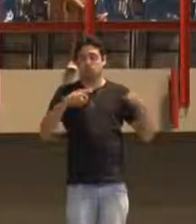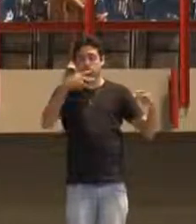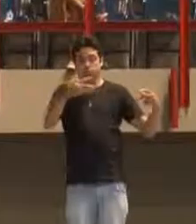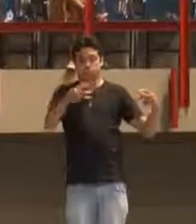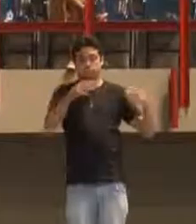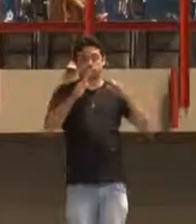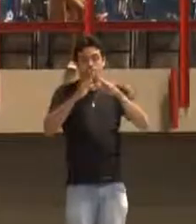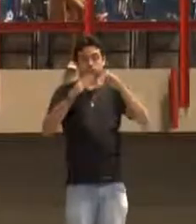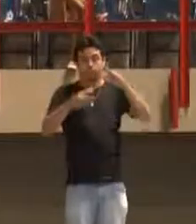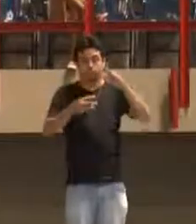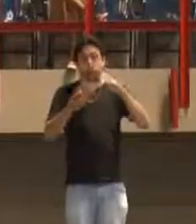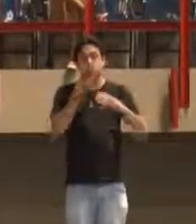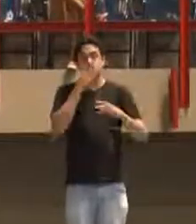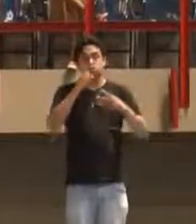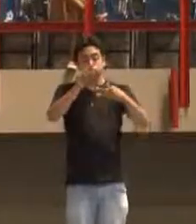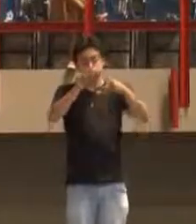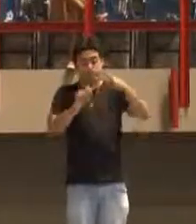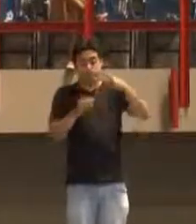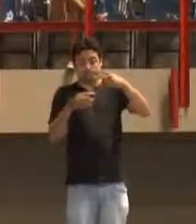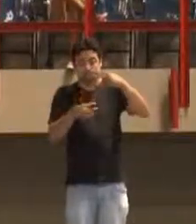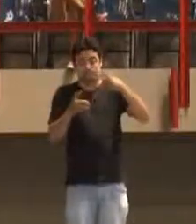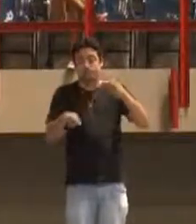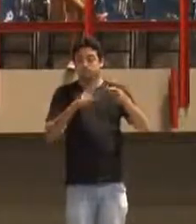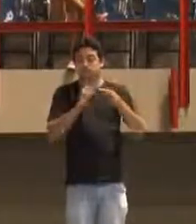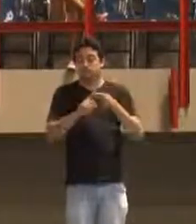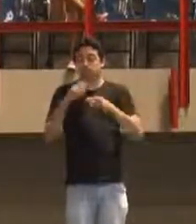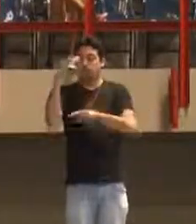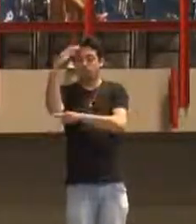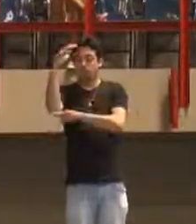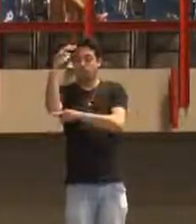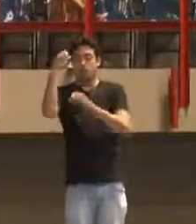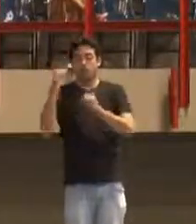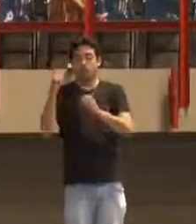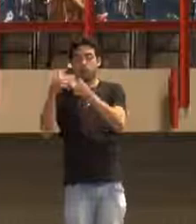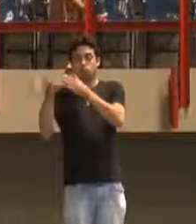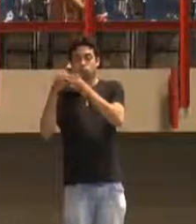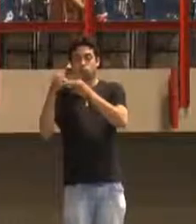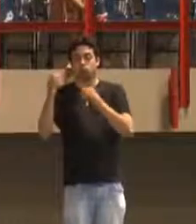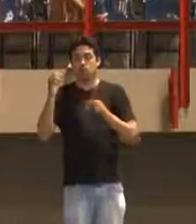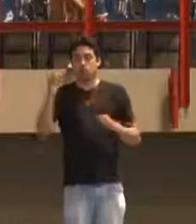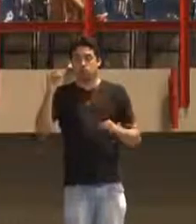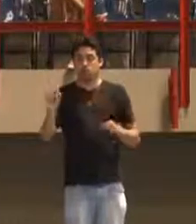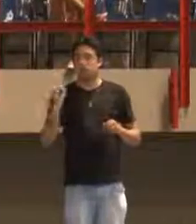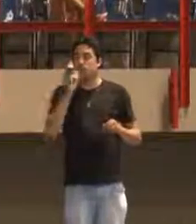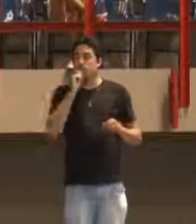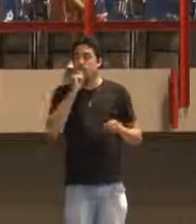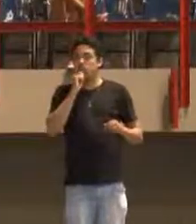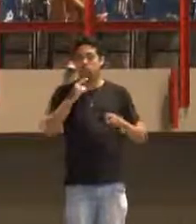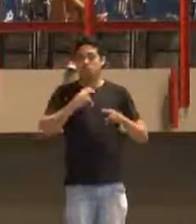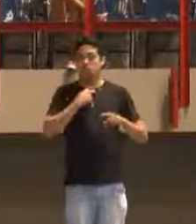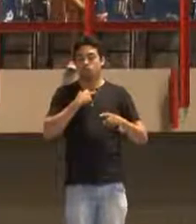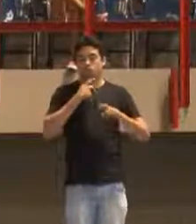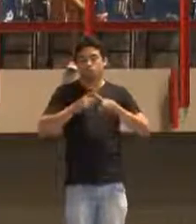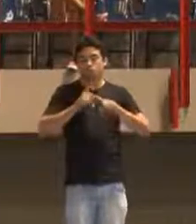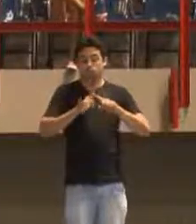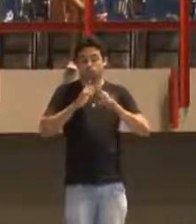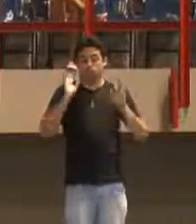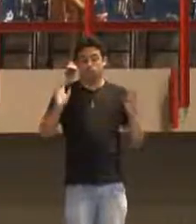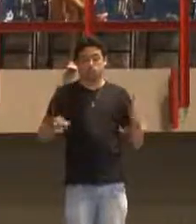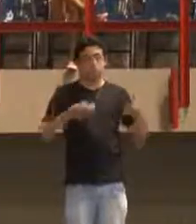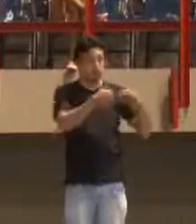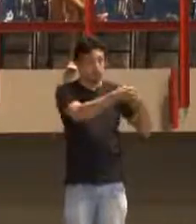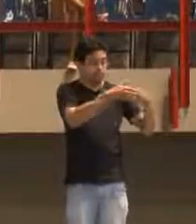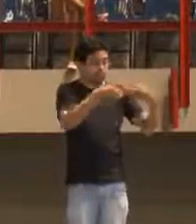casa? 3. E a palmeira pode ser qualquer uma dessas cores? Não, porque a palmeira não pode ter a mesma cor